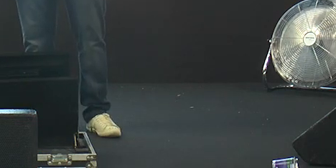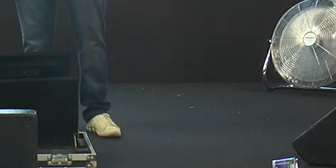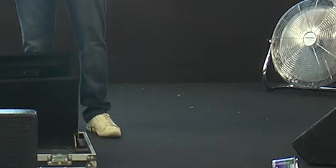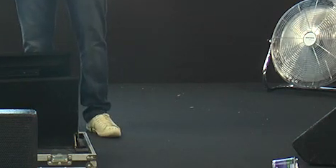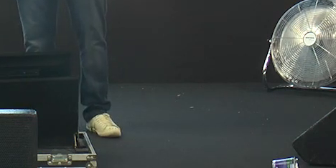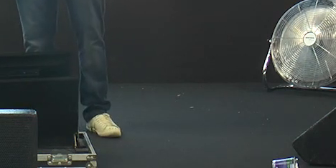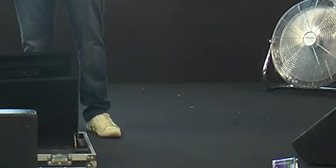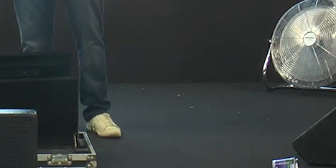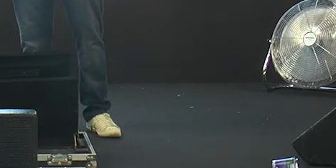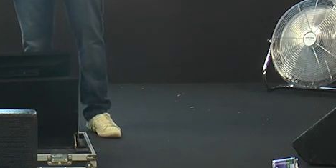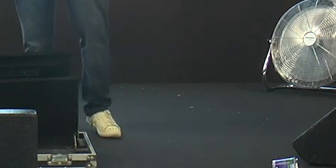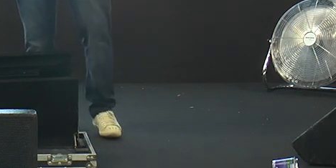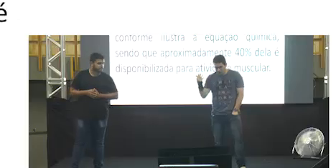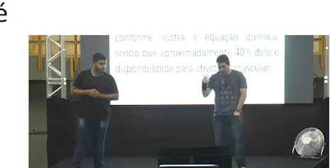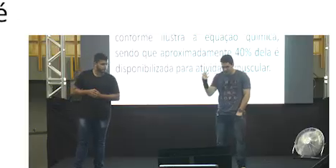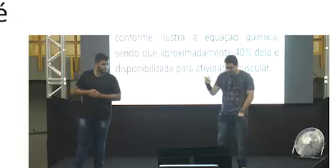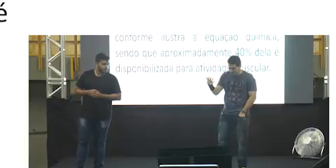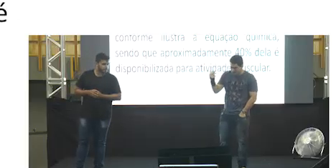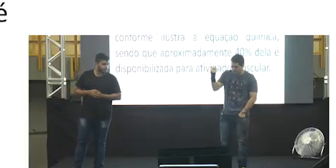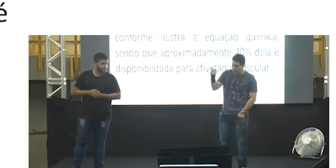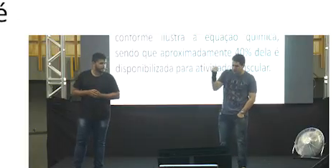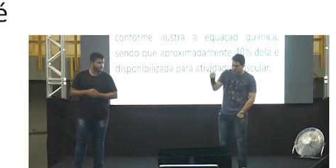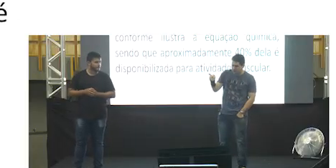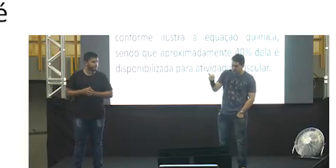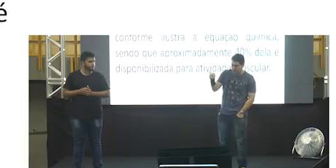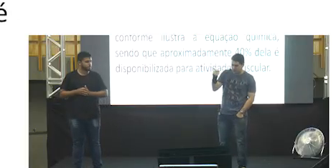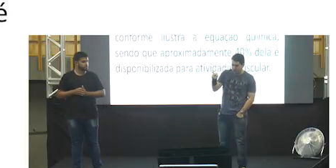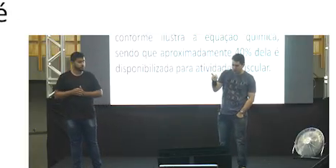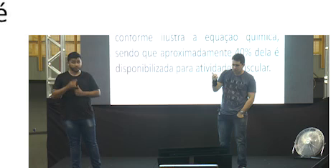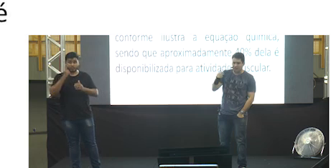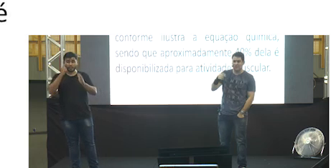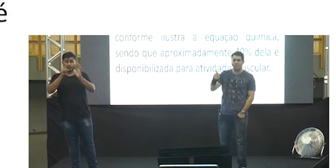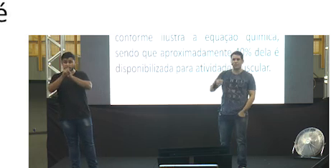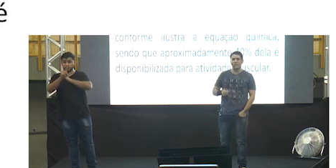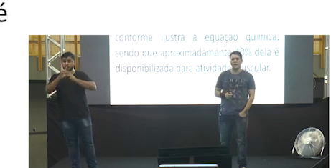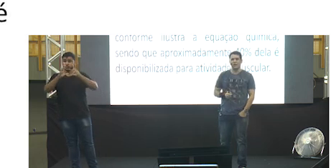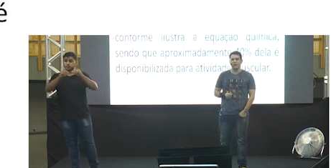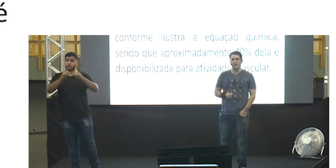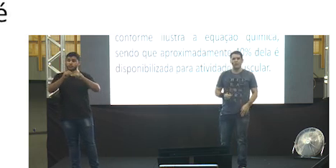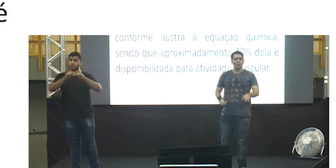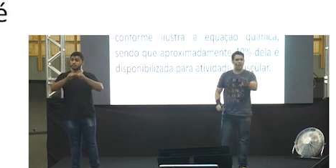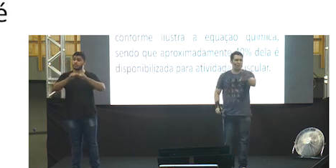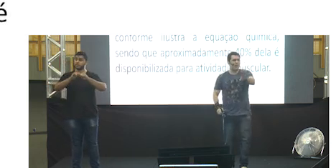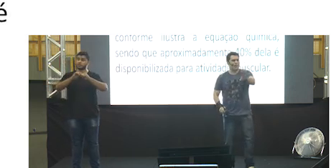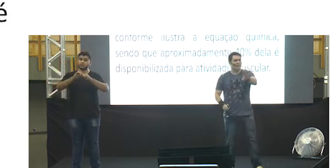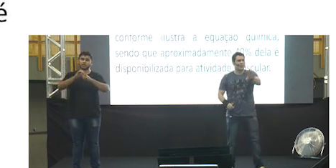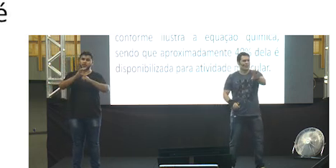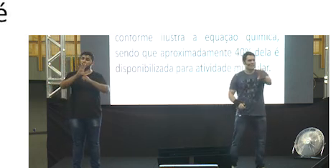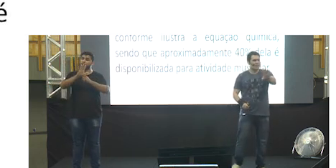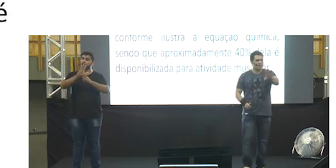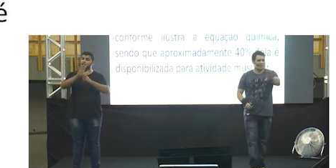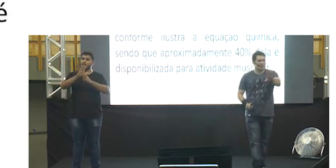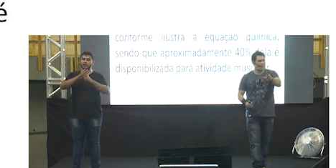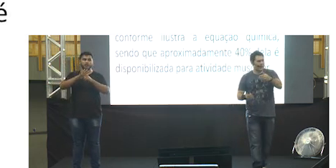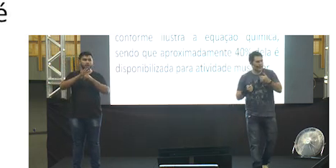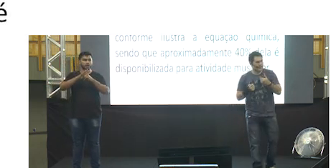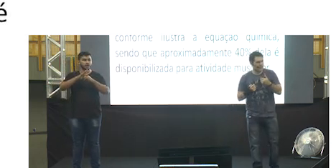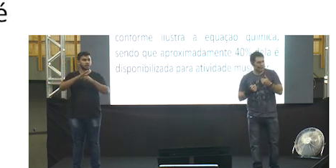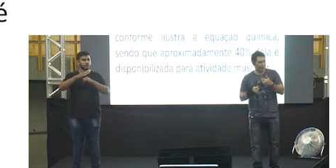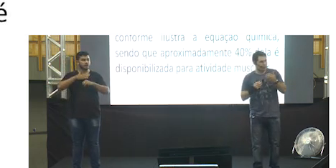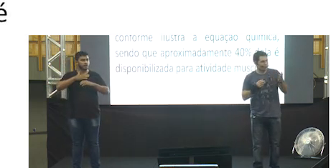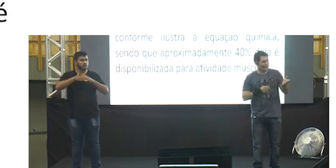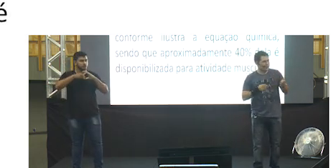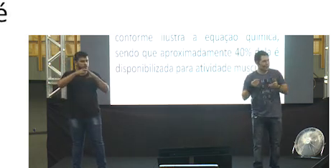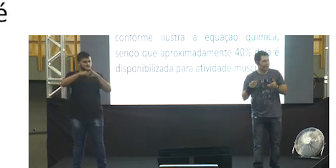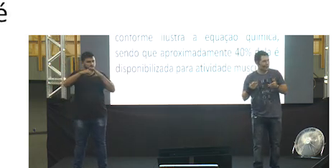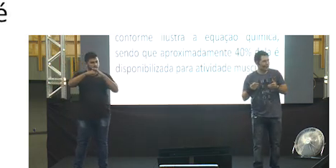carboidratos, lipídios e proteínas, nossas células obtêm energia e produzem gás carbônico e água. Peraí. Se a minha célula pega esse